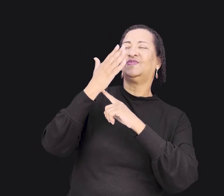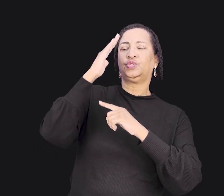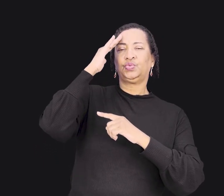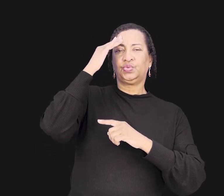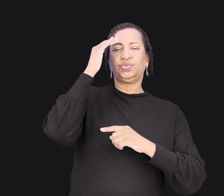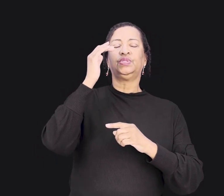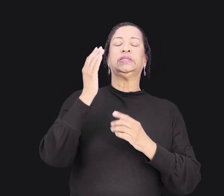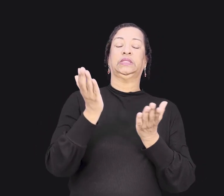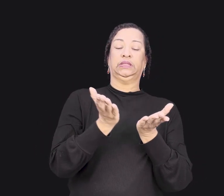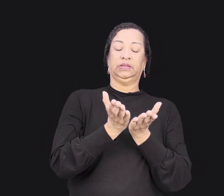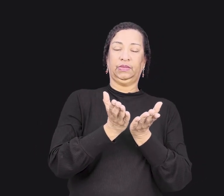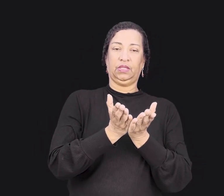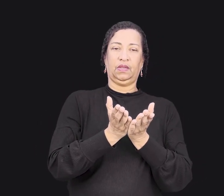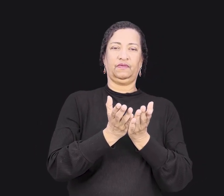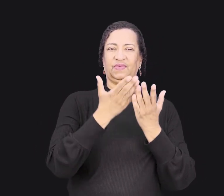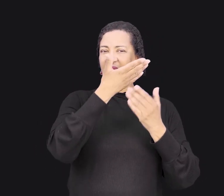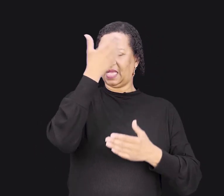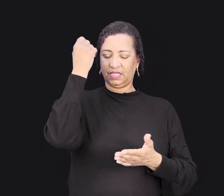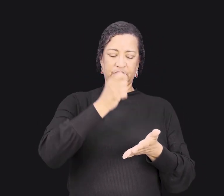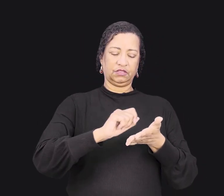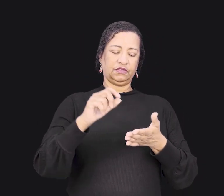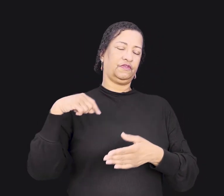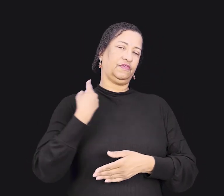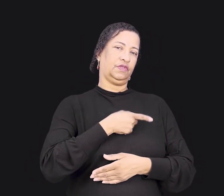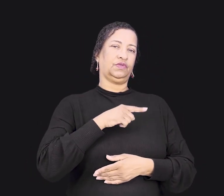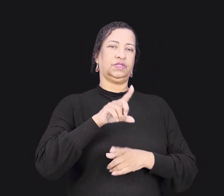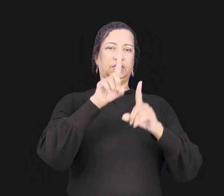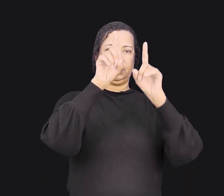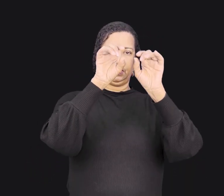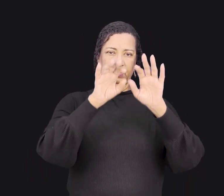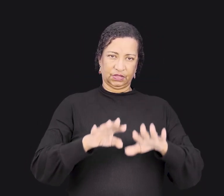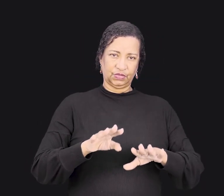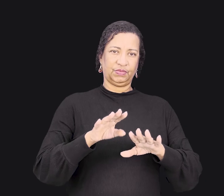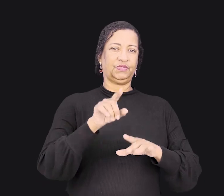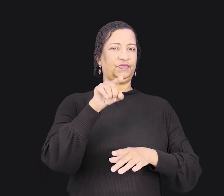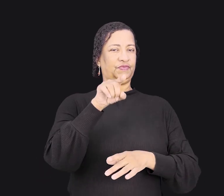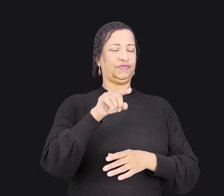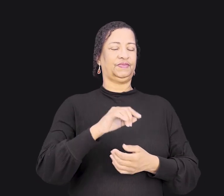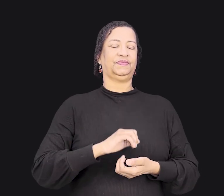E não esqueça de nos escrever. Deus abençoe você. Até o próximo programa.